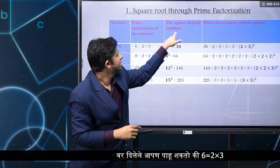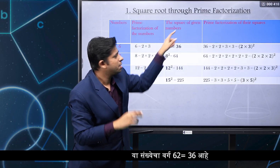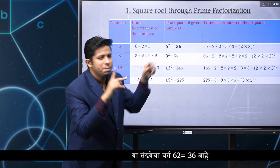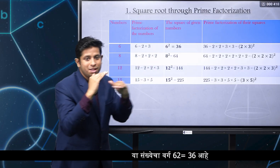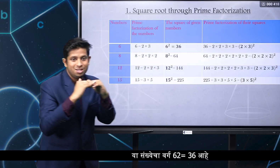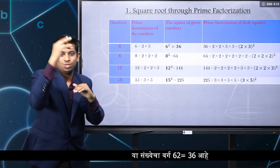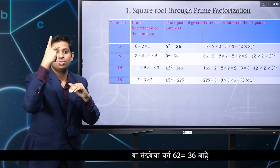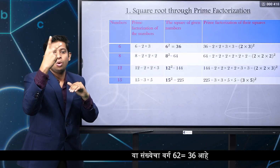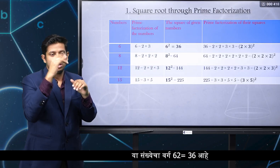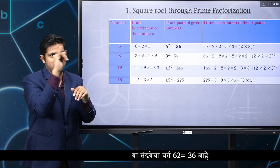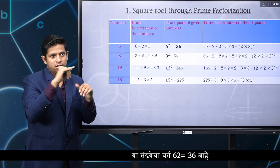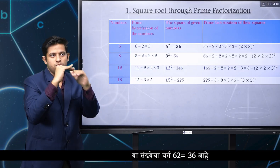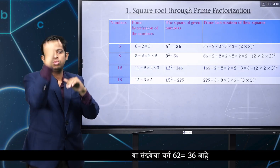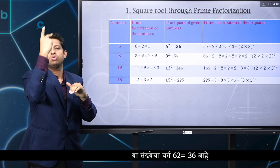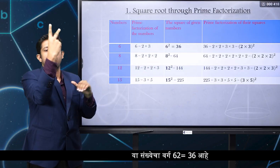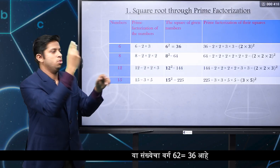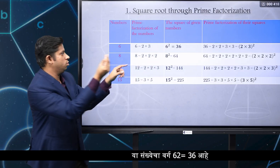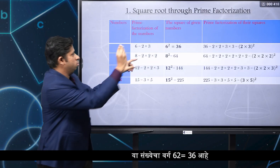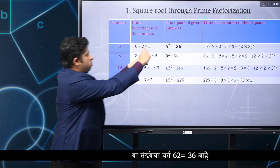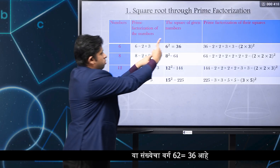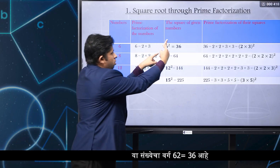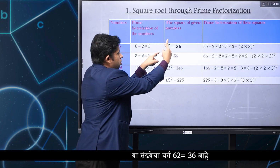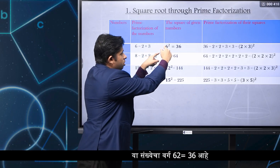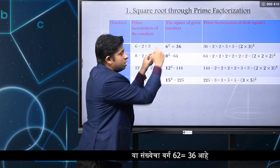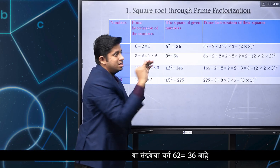या संख्येचा वर्ग 62 बरोबर 36 आहे